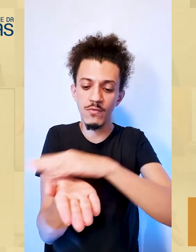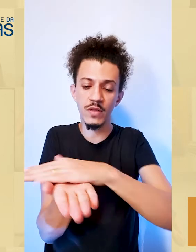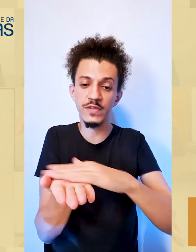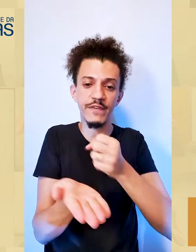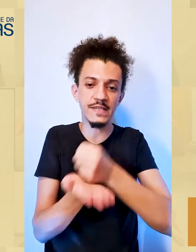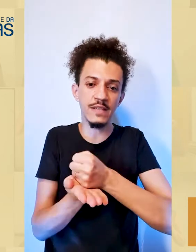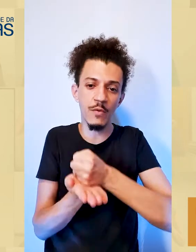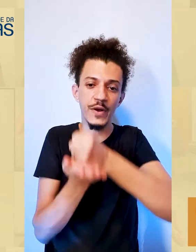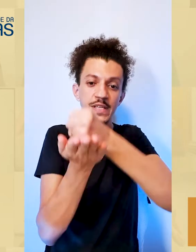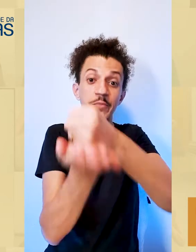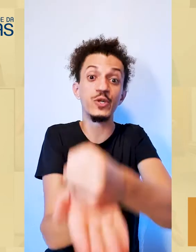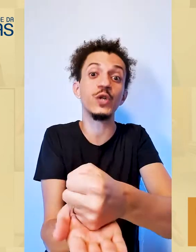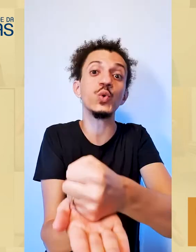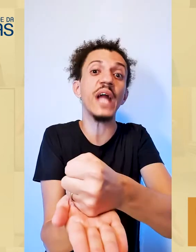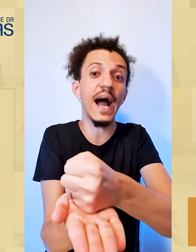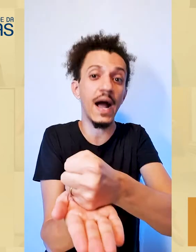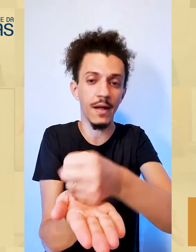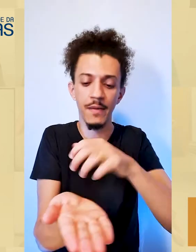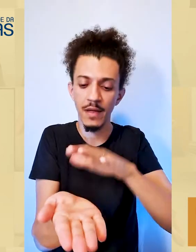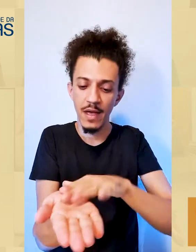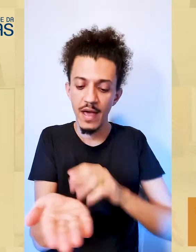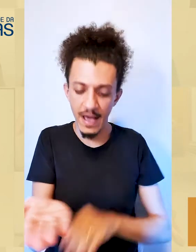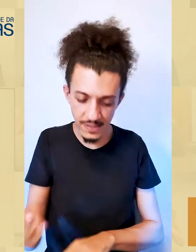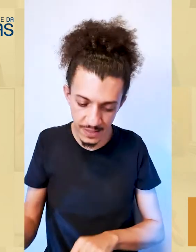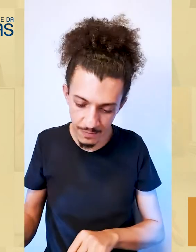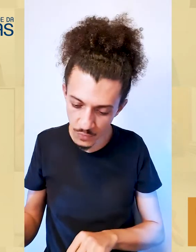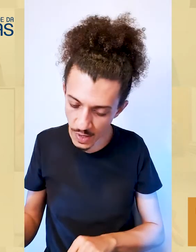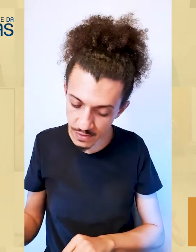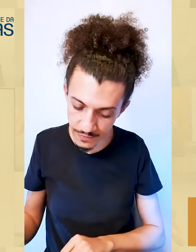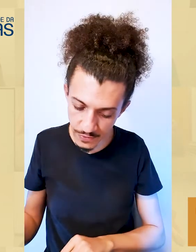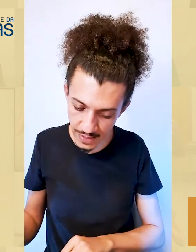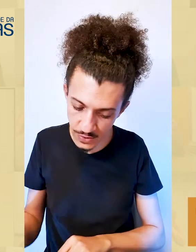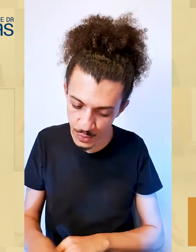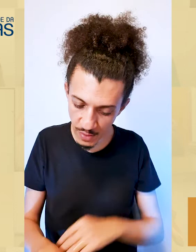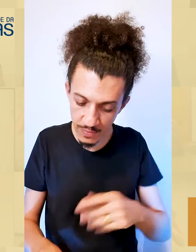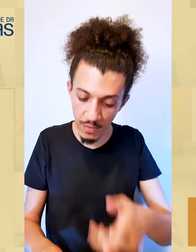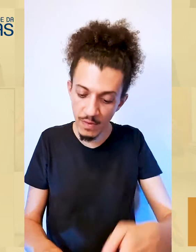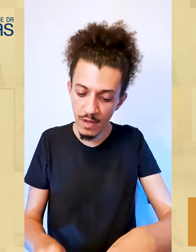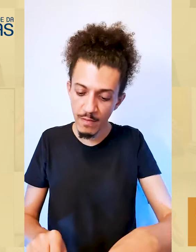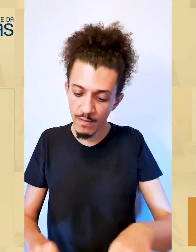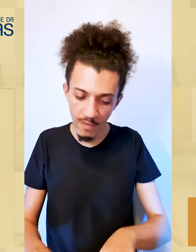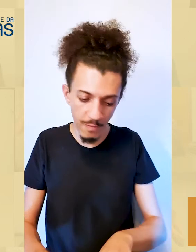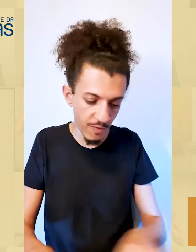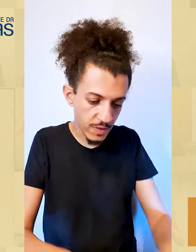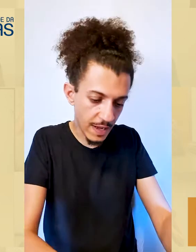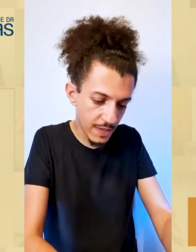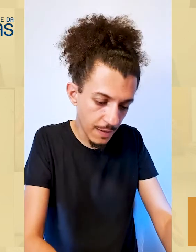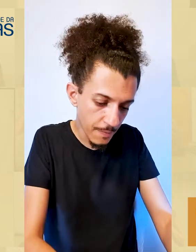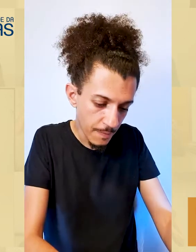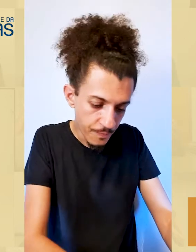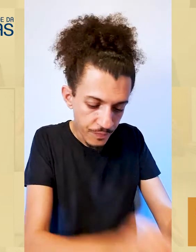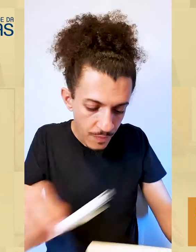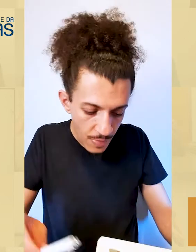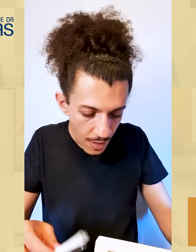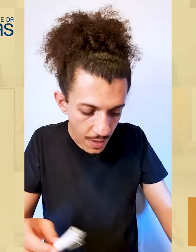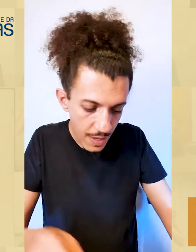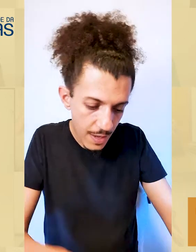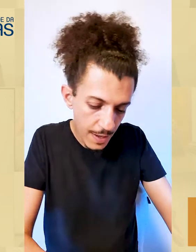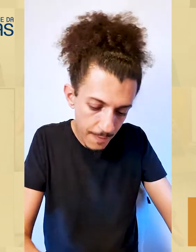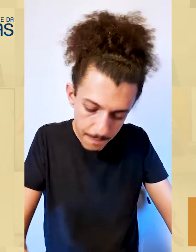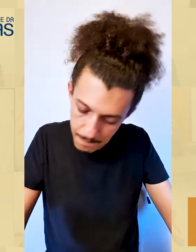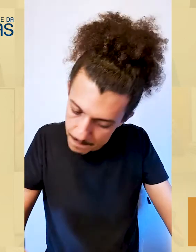Então, quando você faz sinal, por exemplo, de ajudar, é assim, com essa configuração de mão. Então, vamos voltar aqui.